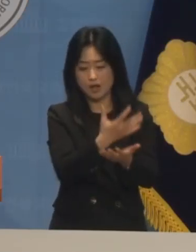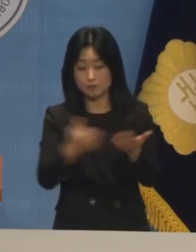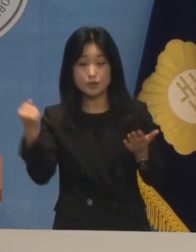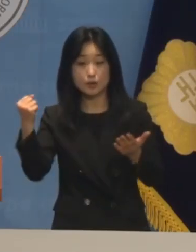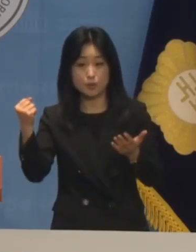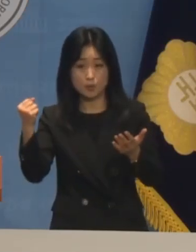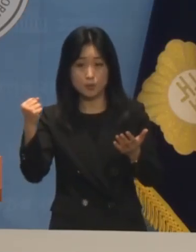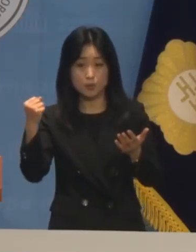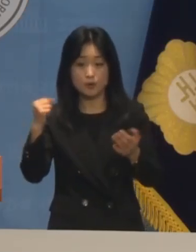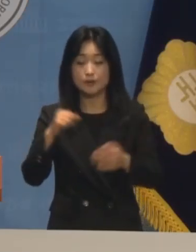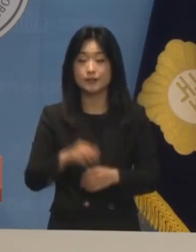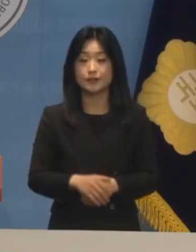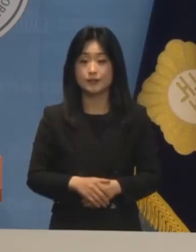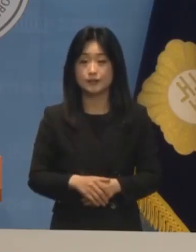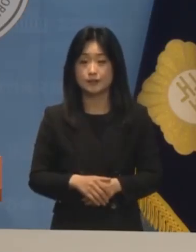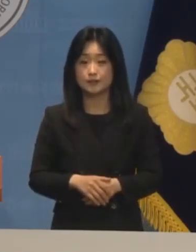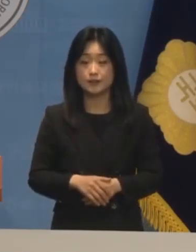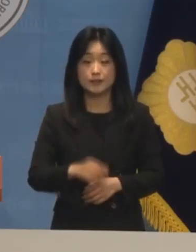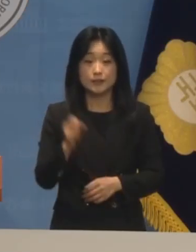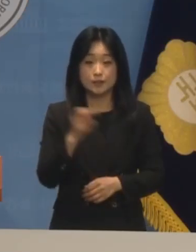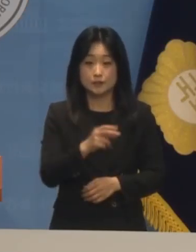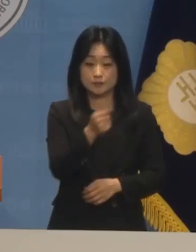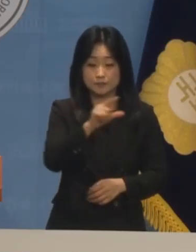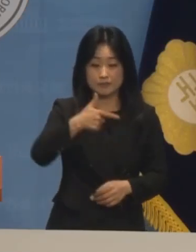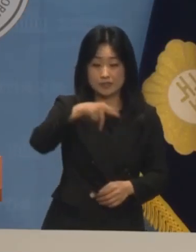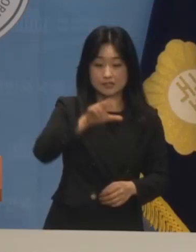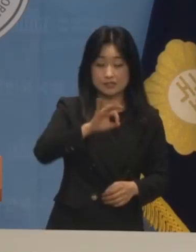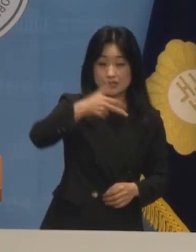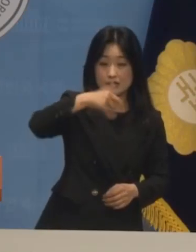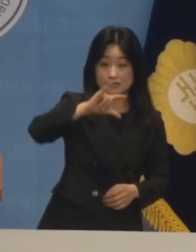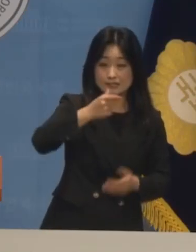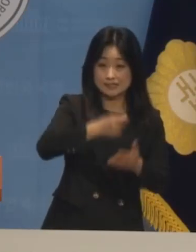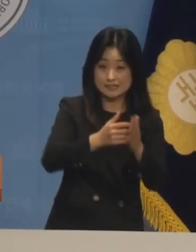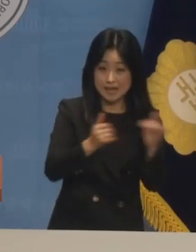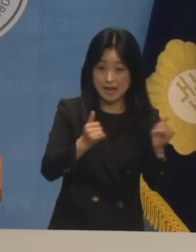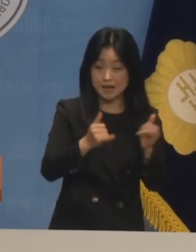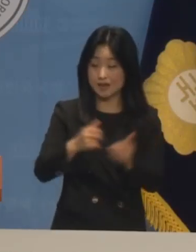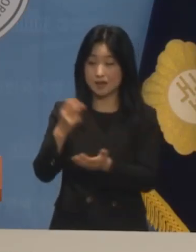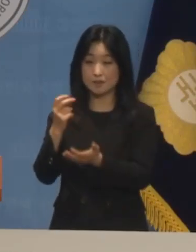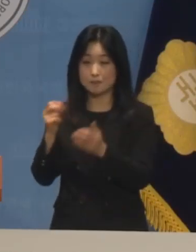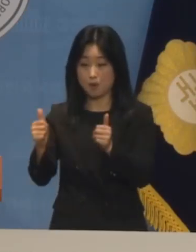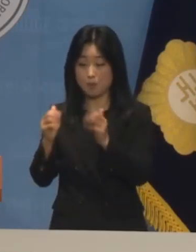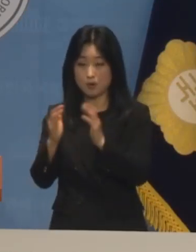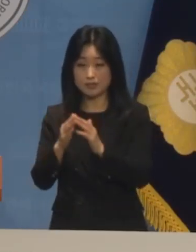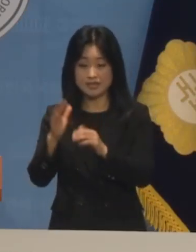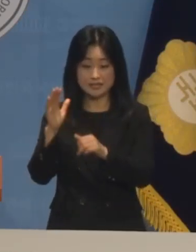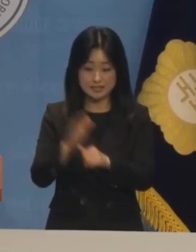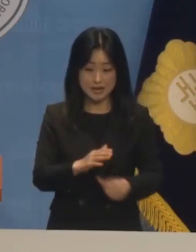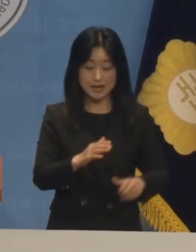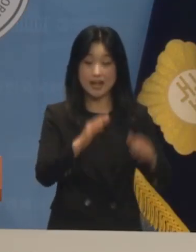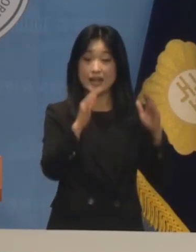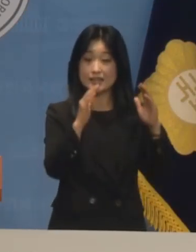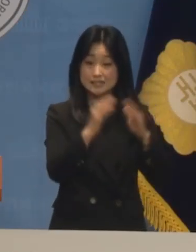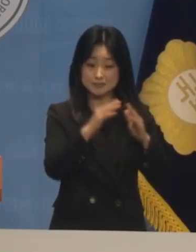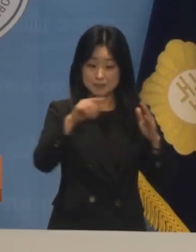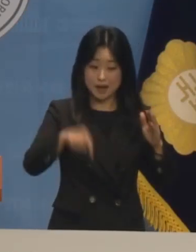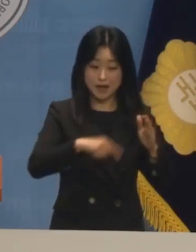것이 대표적인 사례입니다. 한상진 기자의 경우는 법원이 기각한 자택